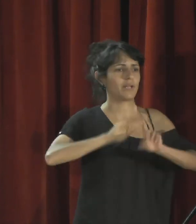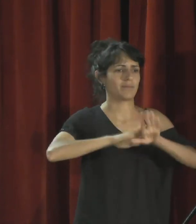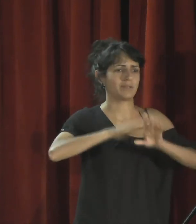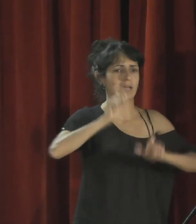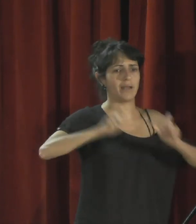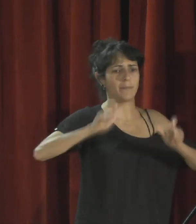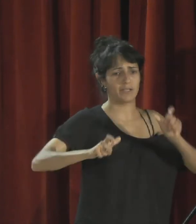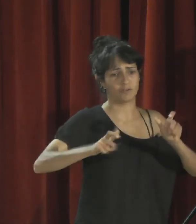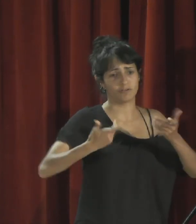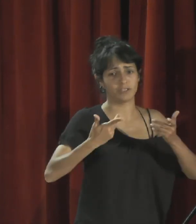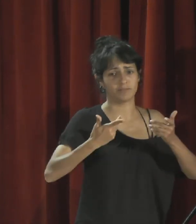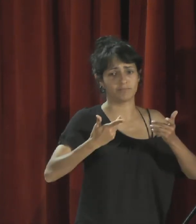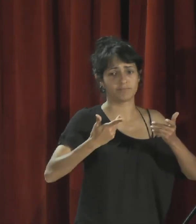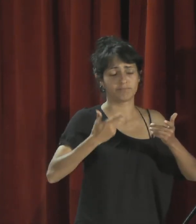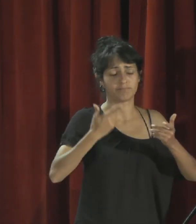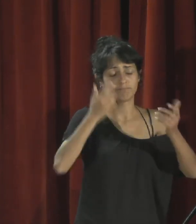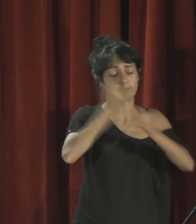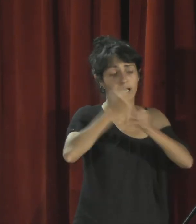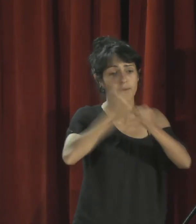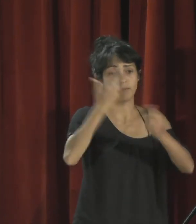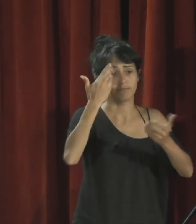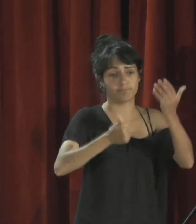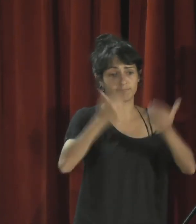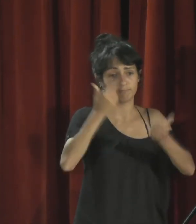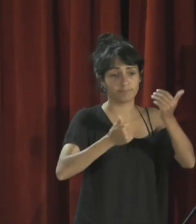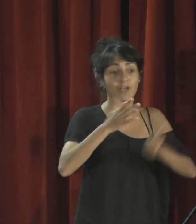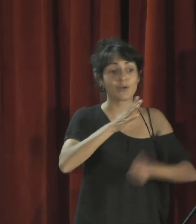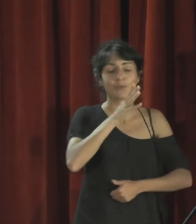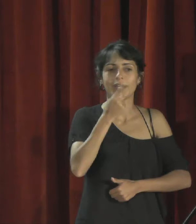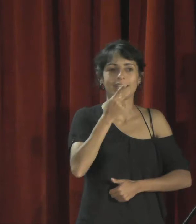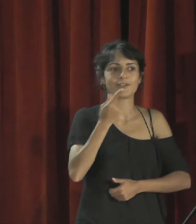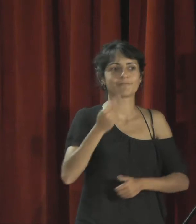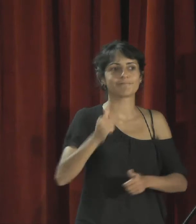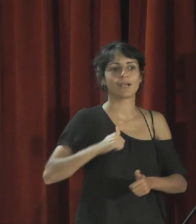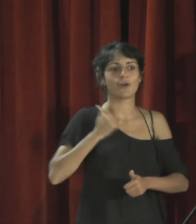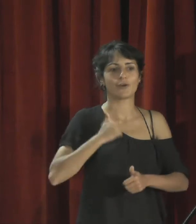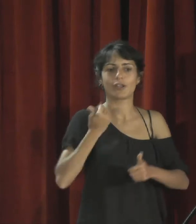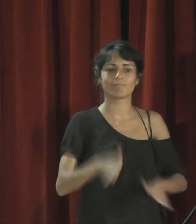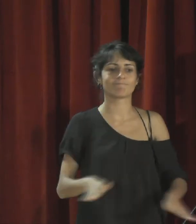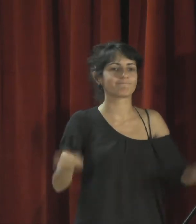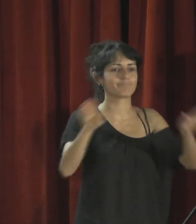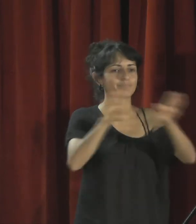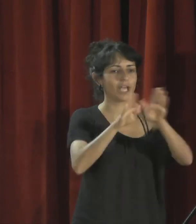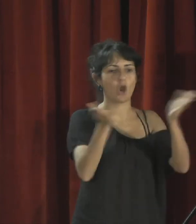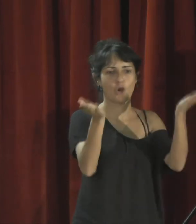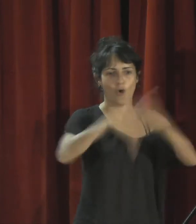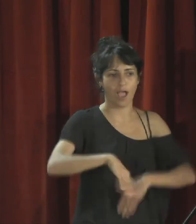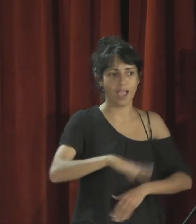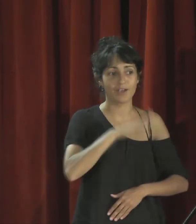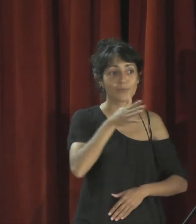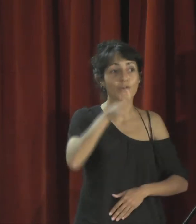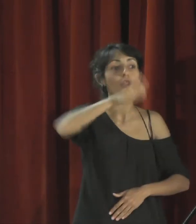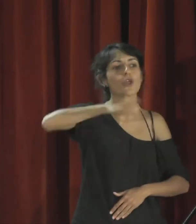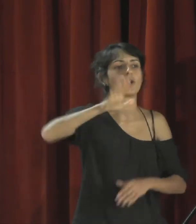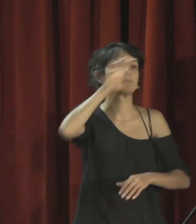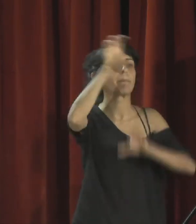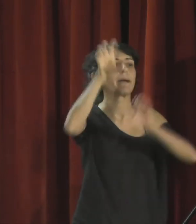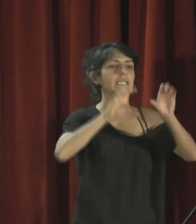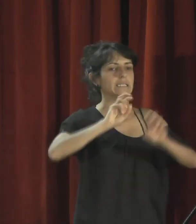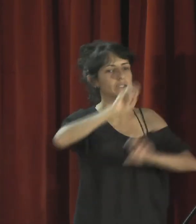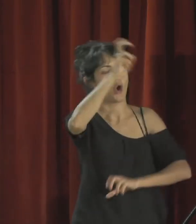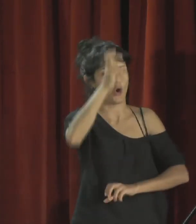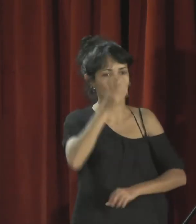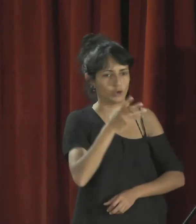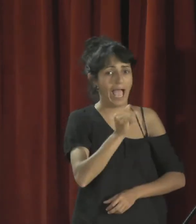liberalizado, pero curiosamente non compiten en igualdade de condicións, porque hai outros gandeiros de outros países que sí teñen apoio